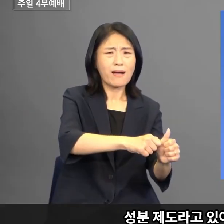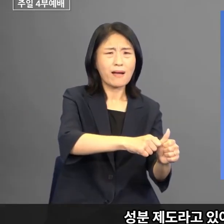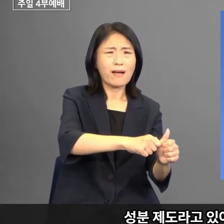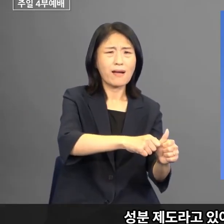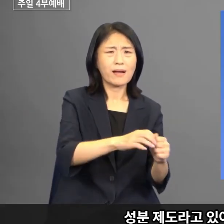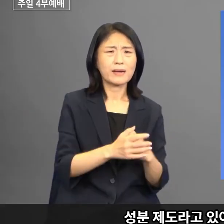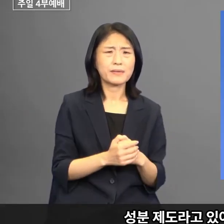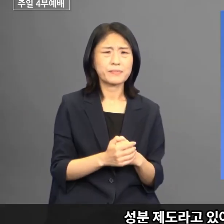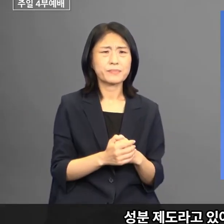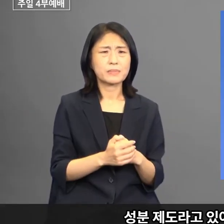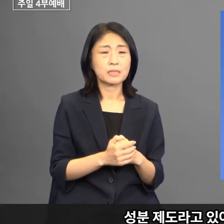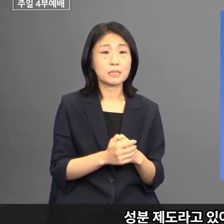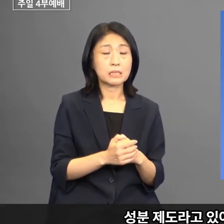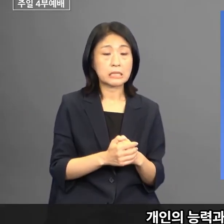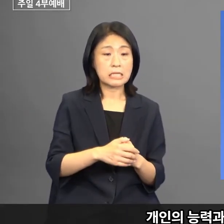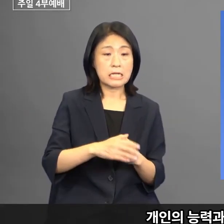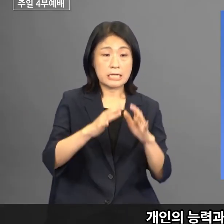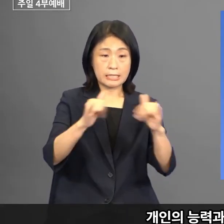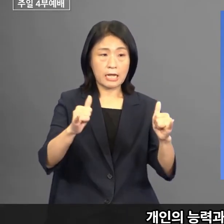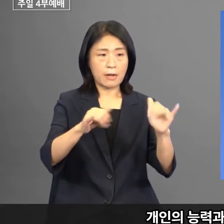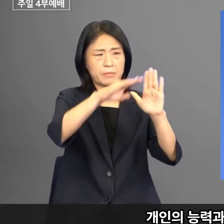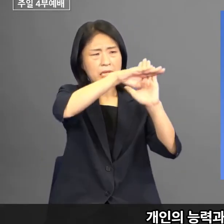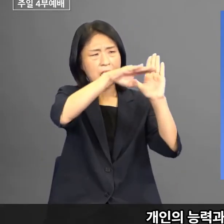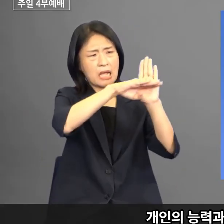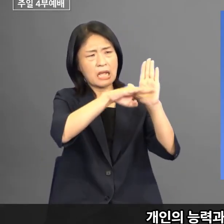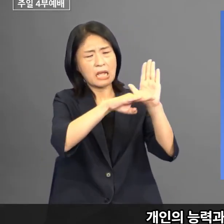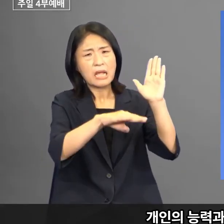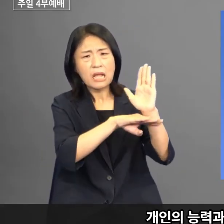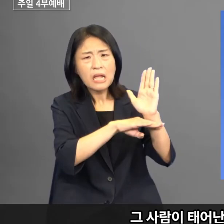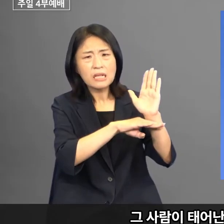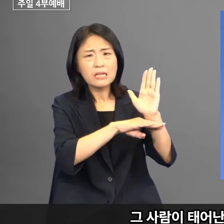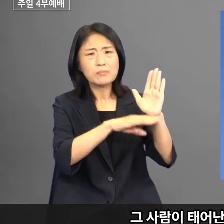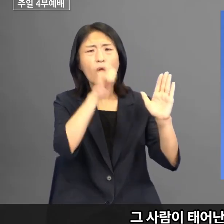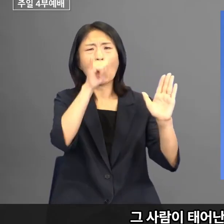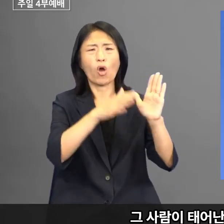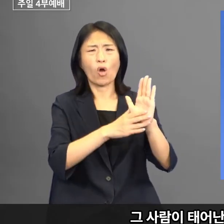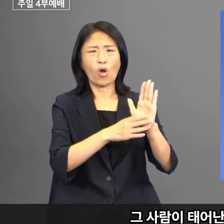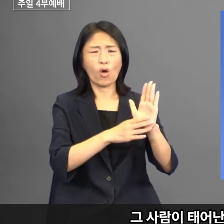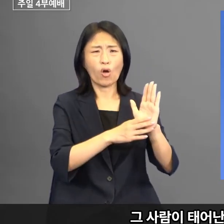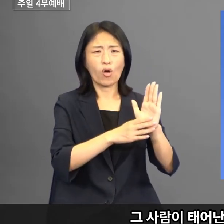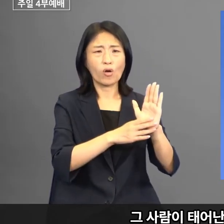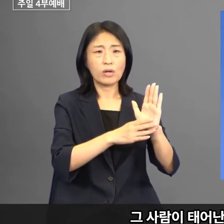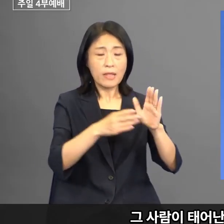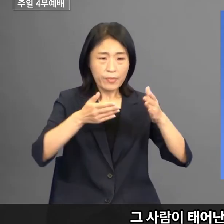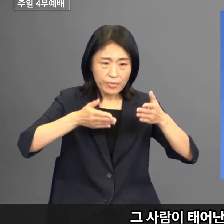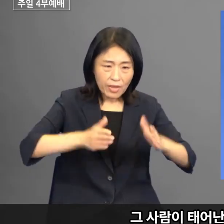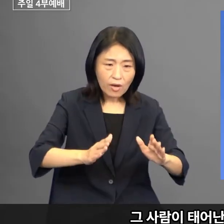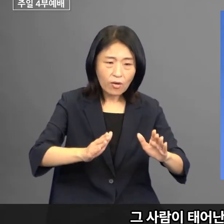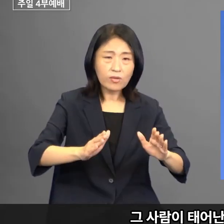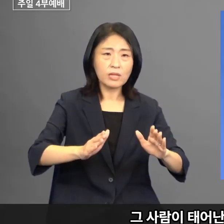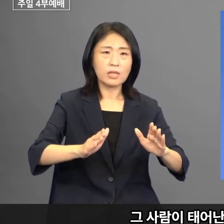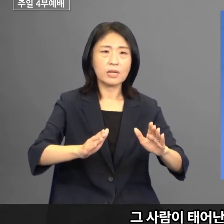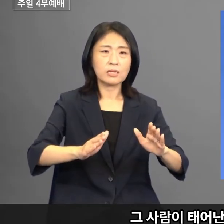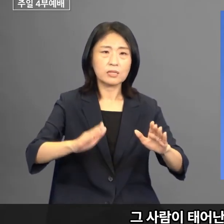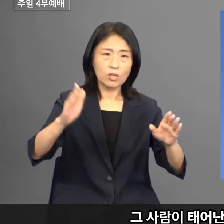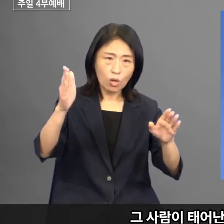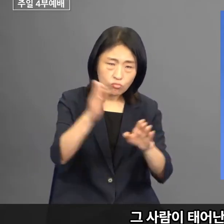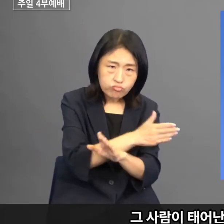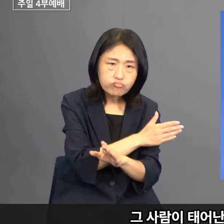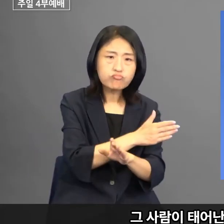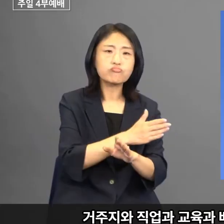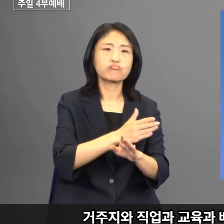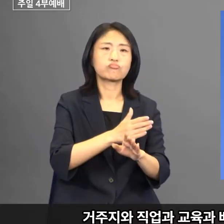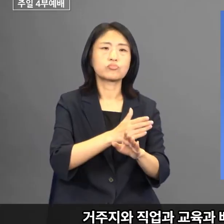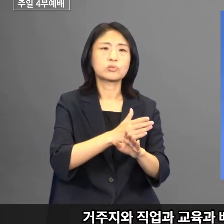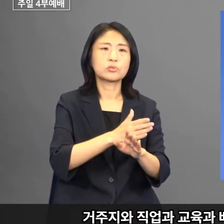있어서 거의 계급제도죠. 개인의 능력과 의지와 상관없이 그 사람이 태어난 성분 출신에